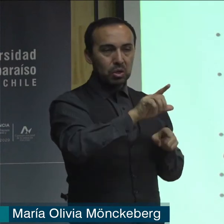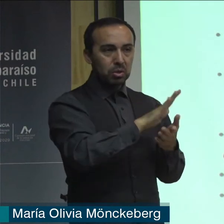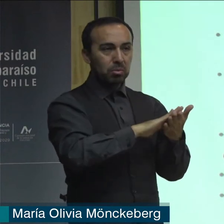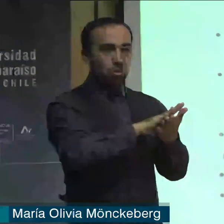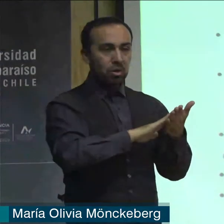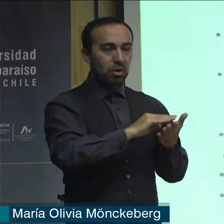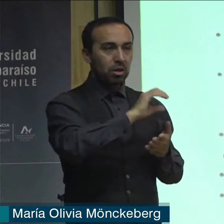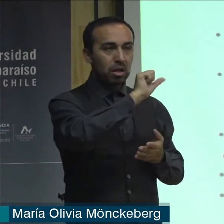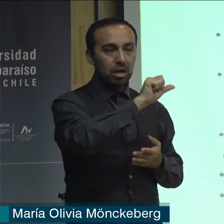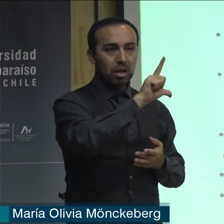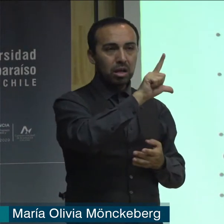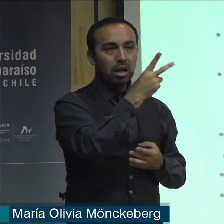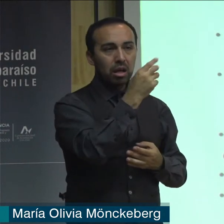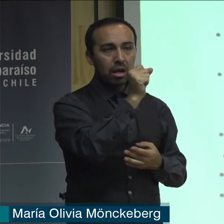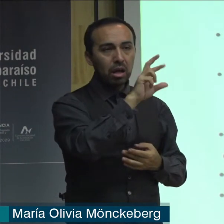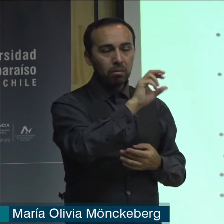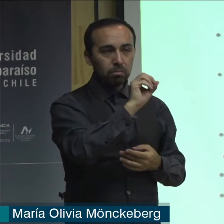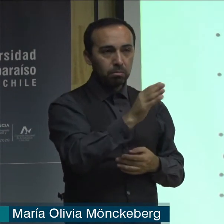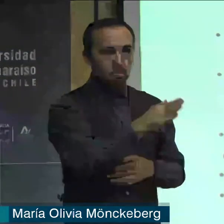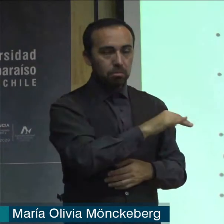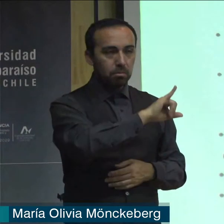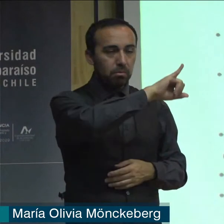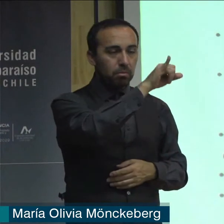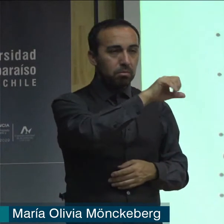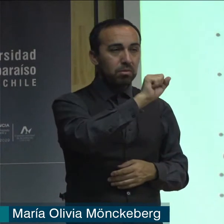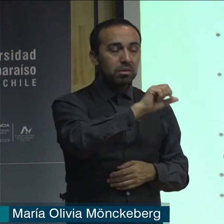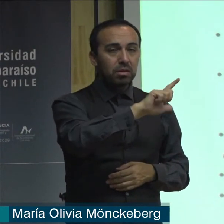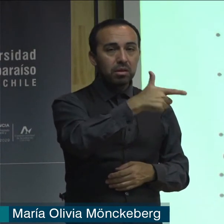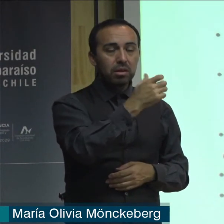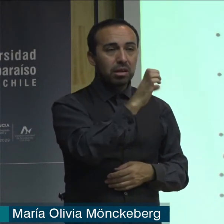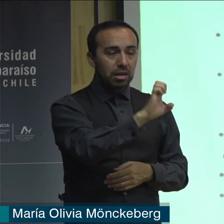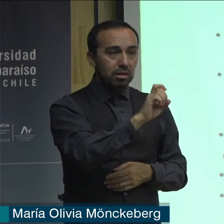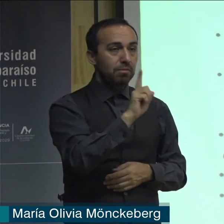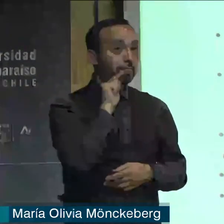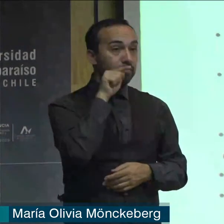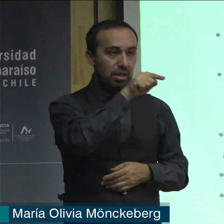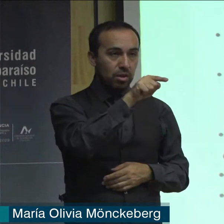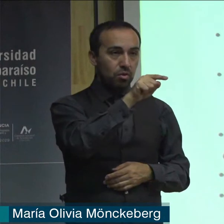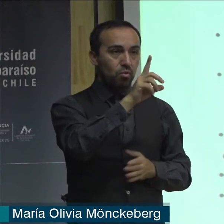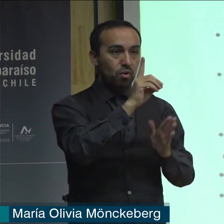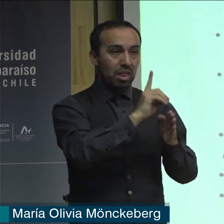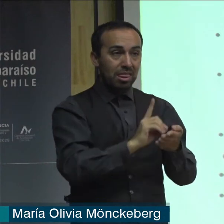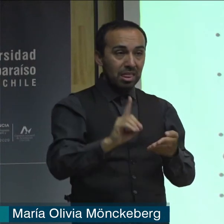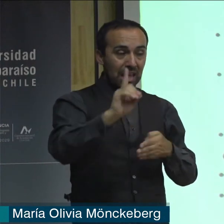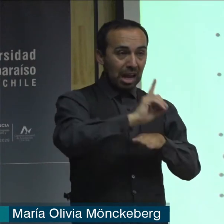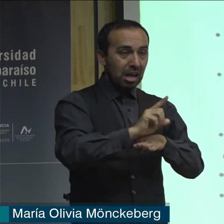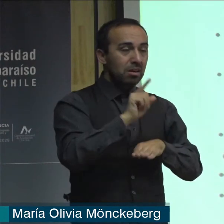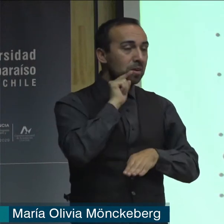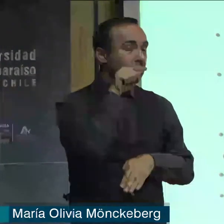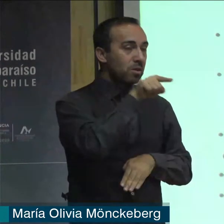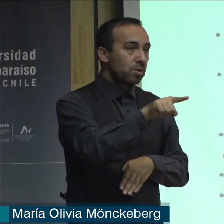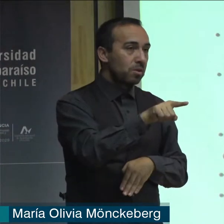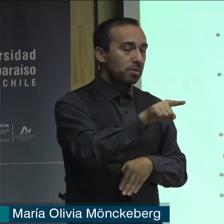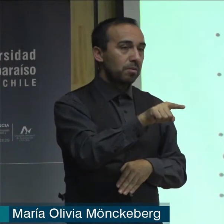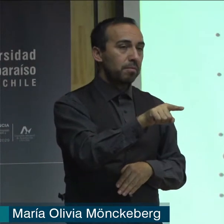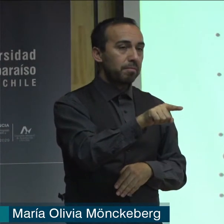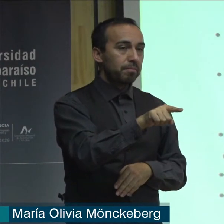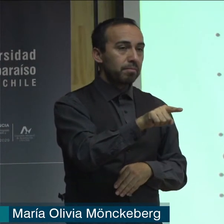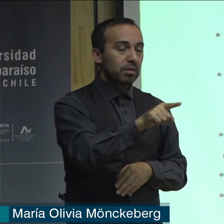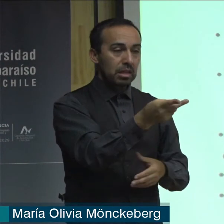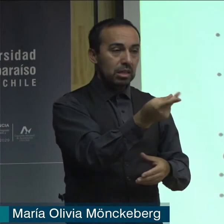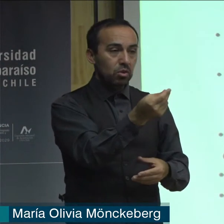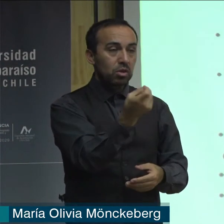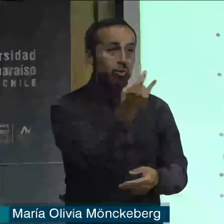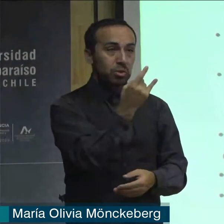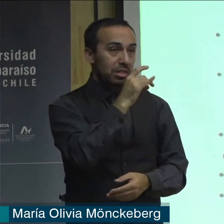sayé que fue decano de la facultad de economía decano delegado de la Universidad